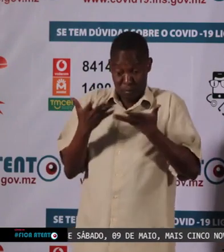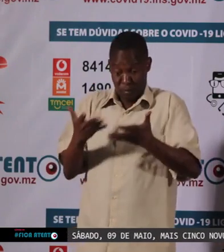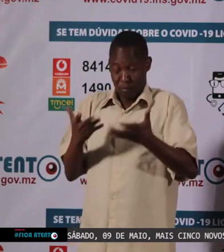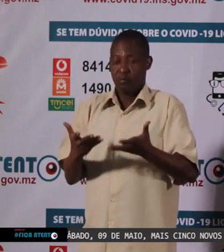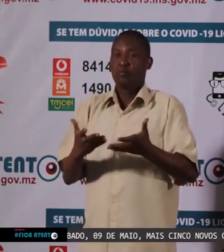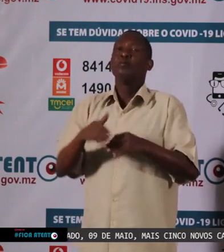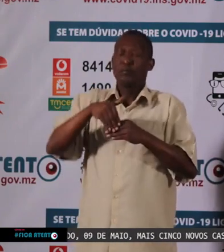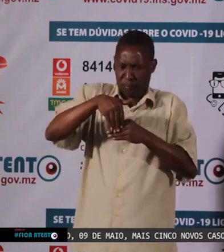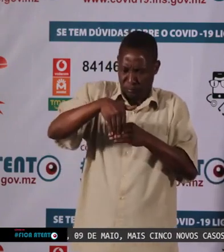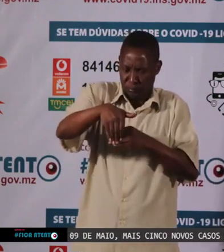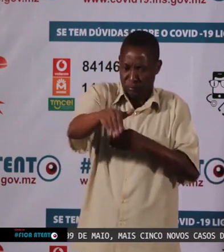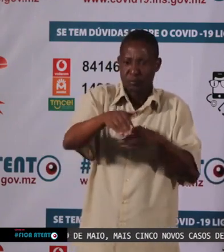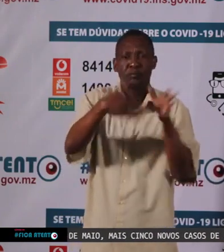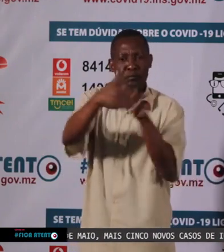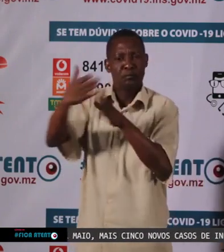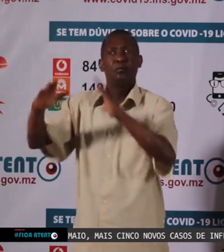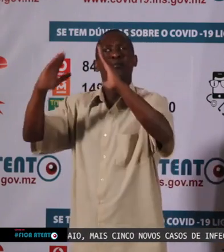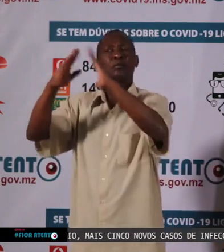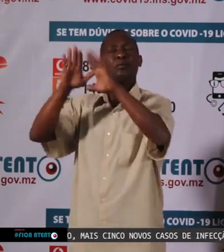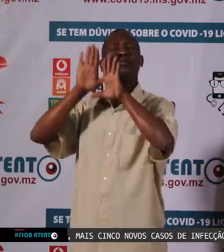quarentena cerca de